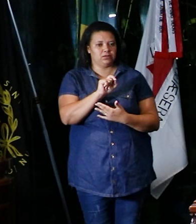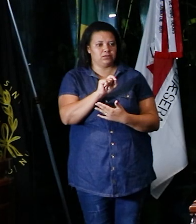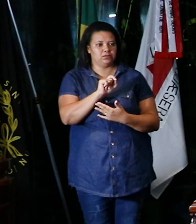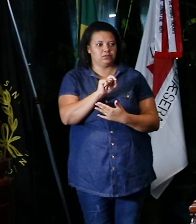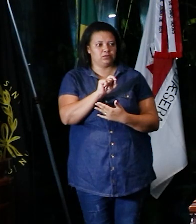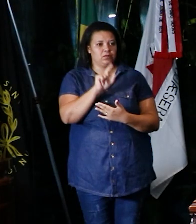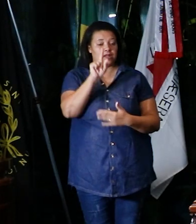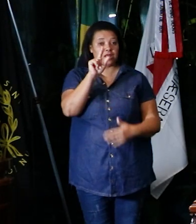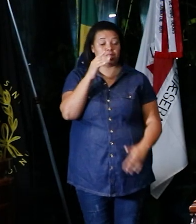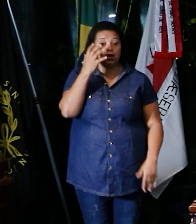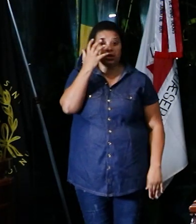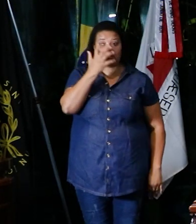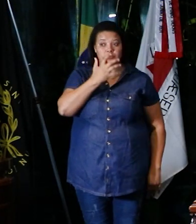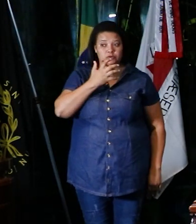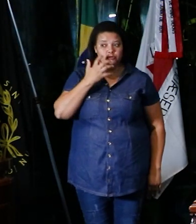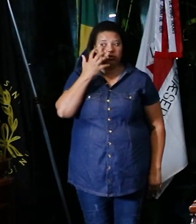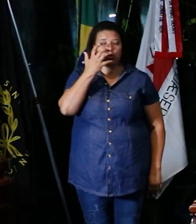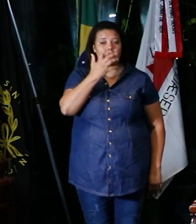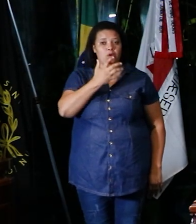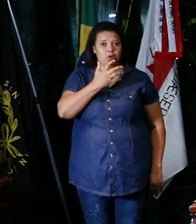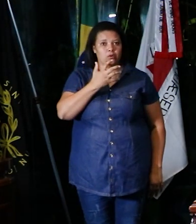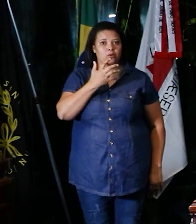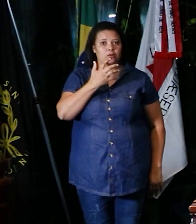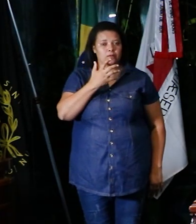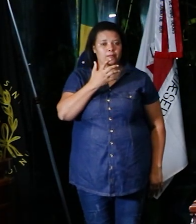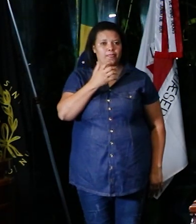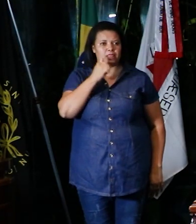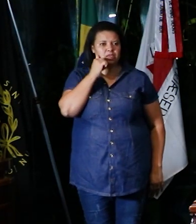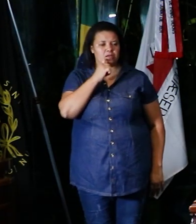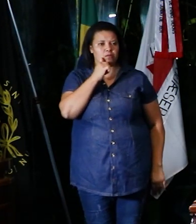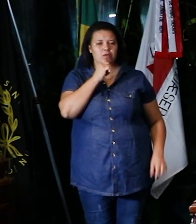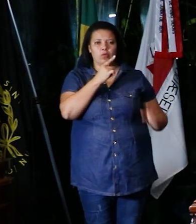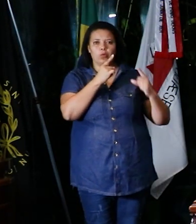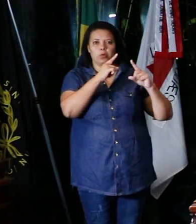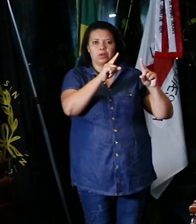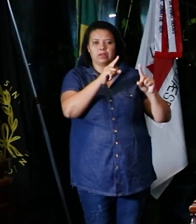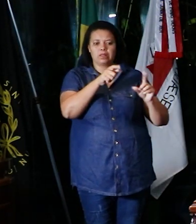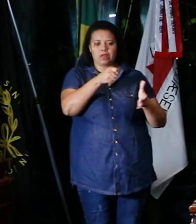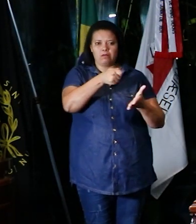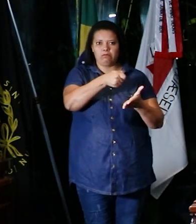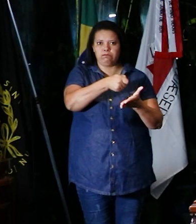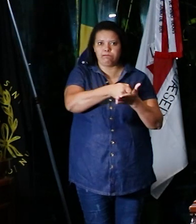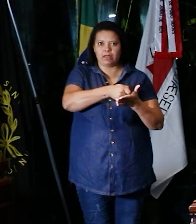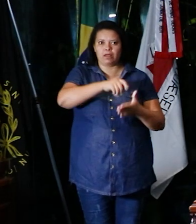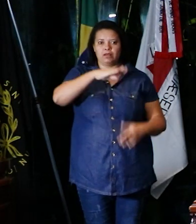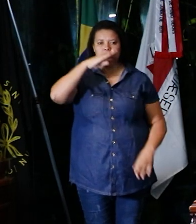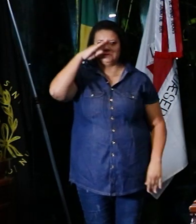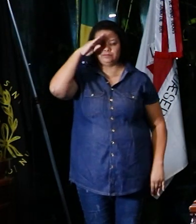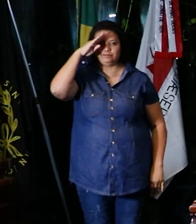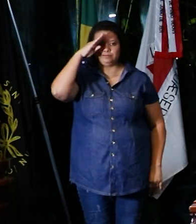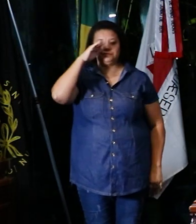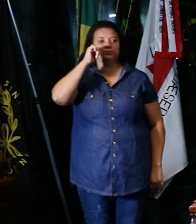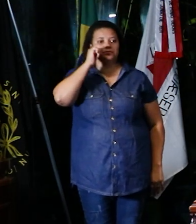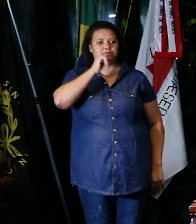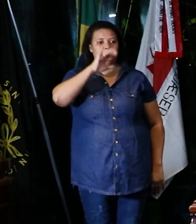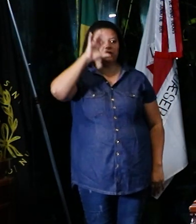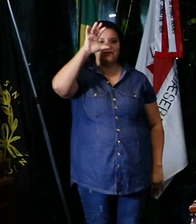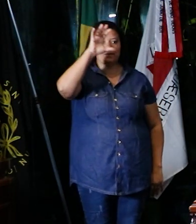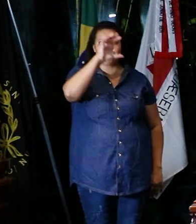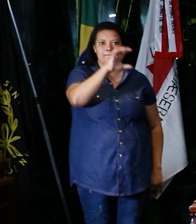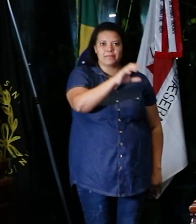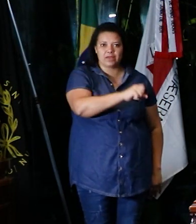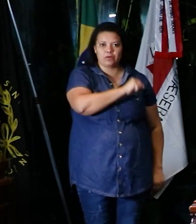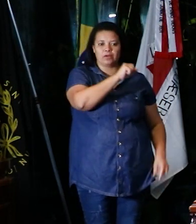num show lá qualquer, ela se pronunciou contra a ditadura. Então, levaram a